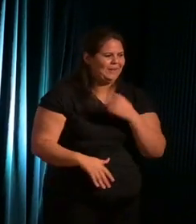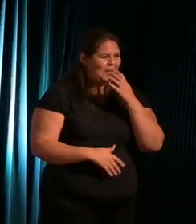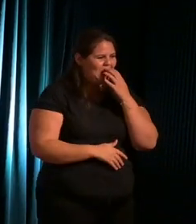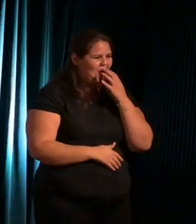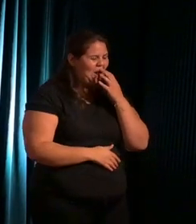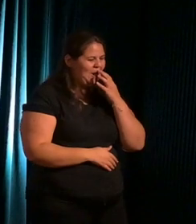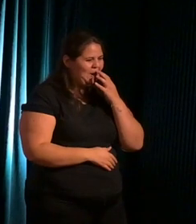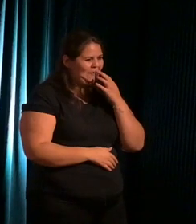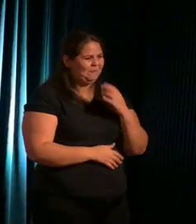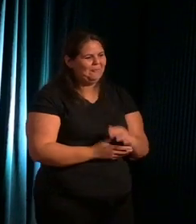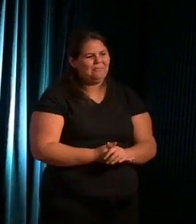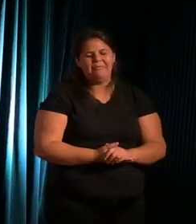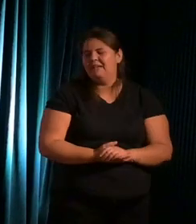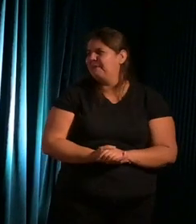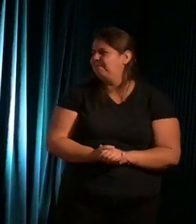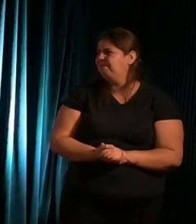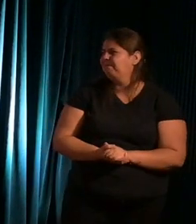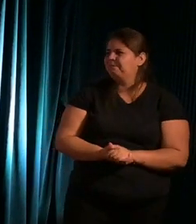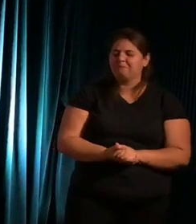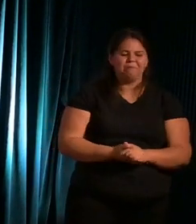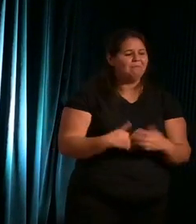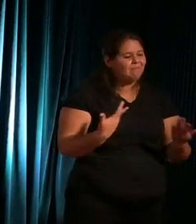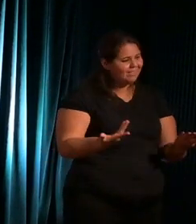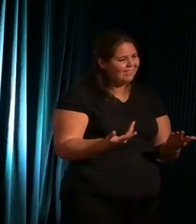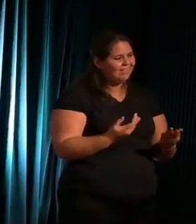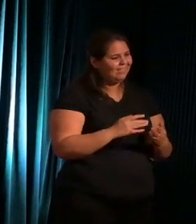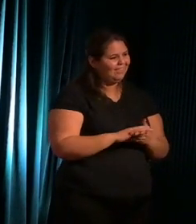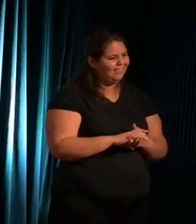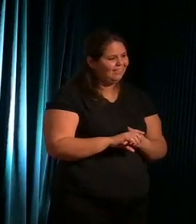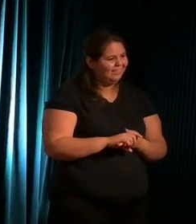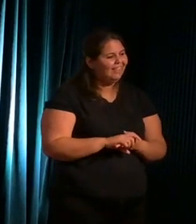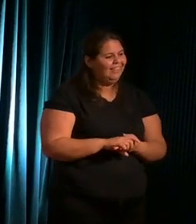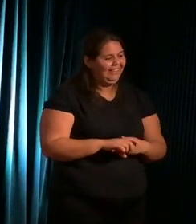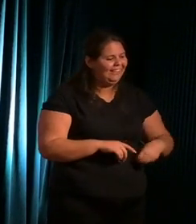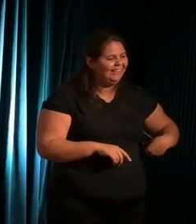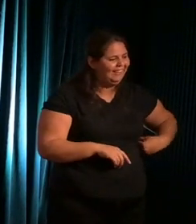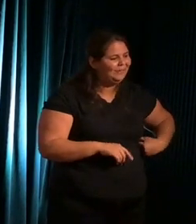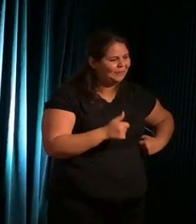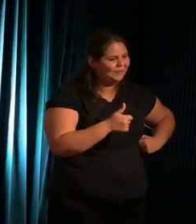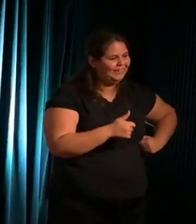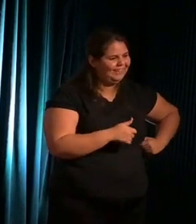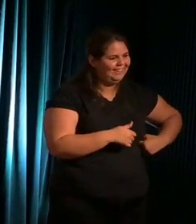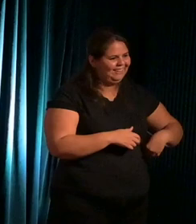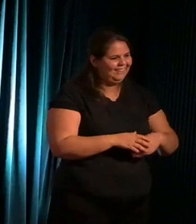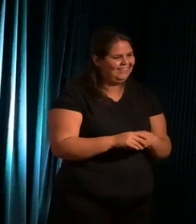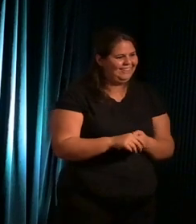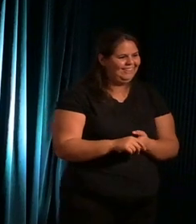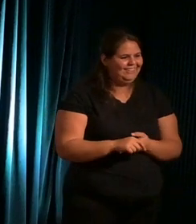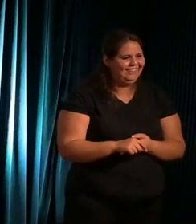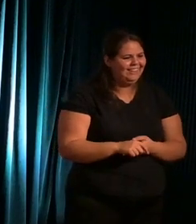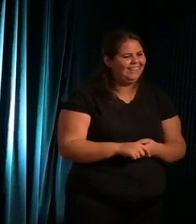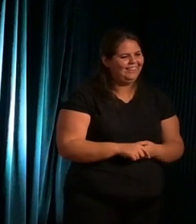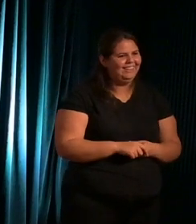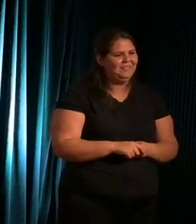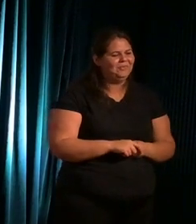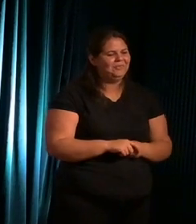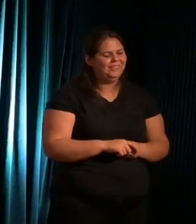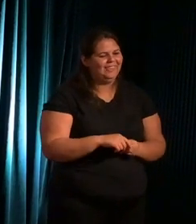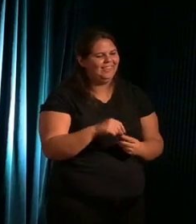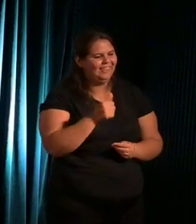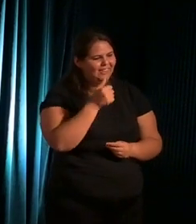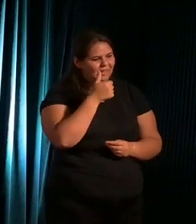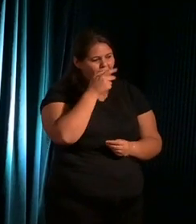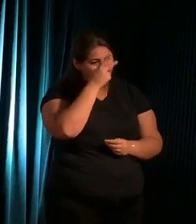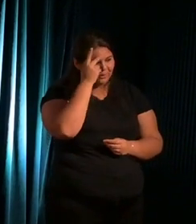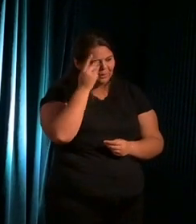E foi assim, sabe, que eu reconheci, depois de 10 anos, essa pessoa maravilhosa, sensibilíssima,